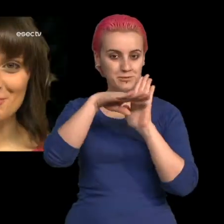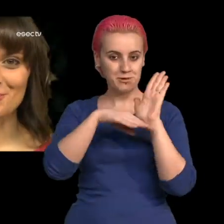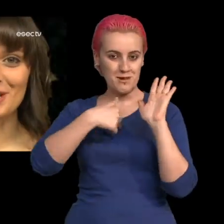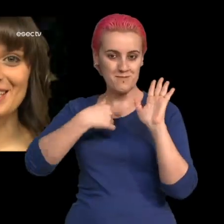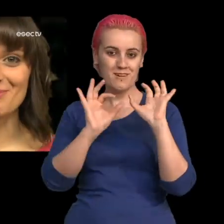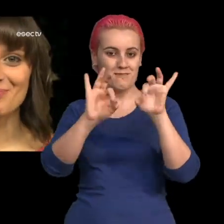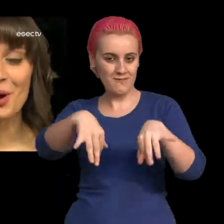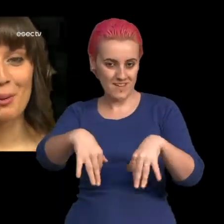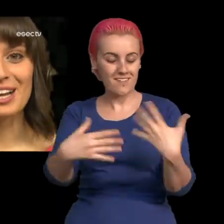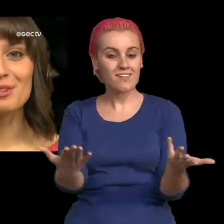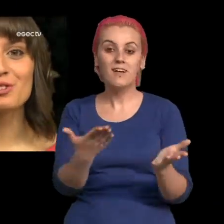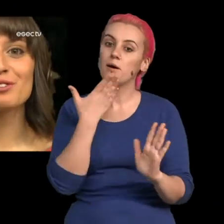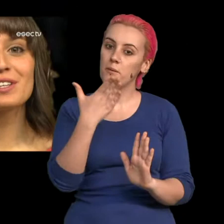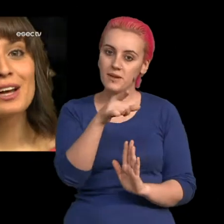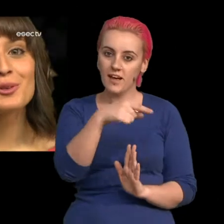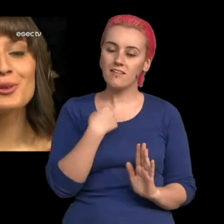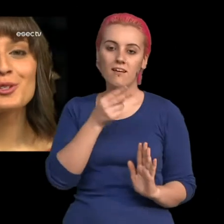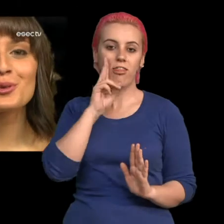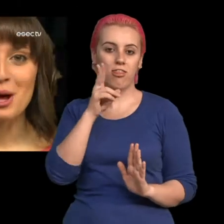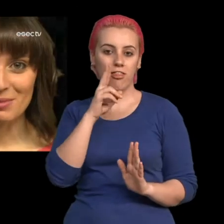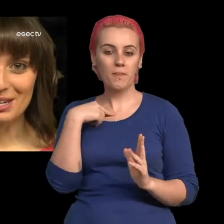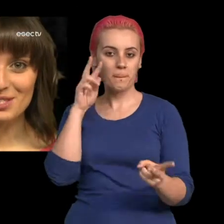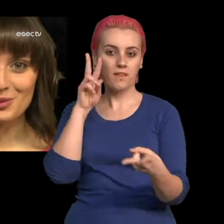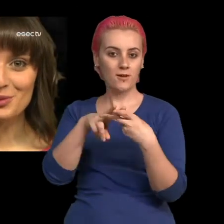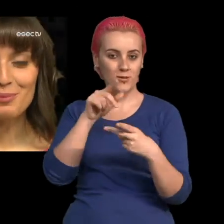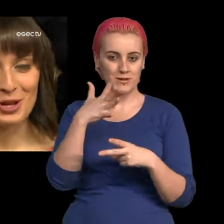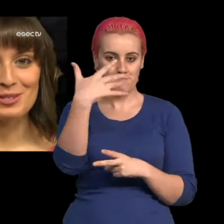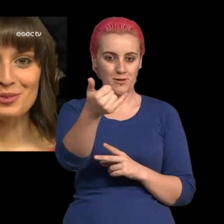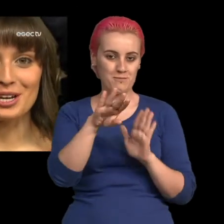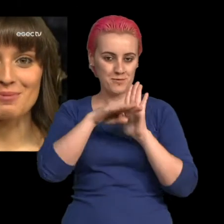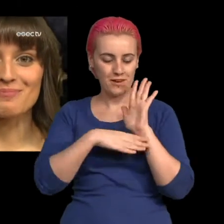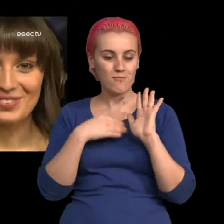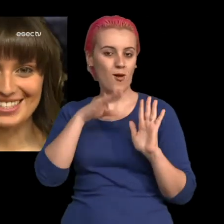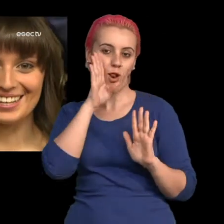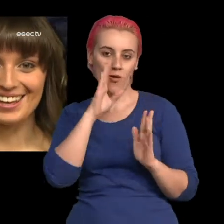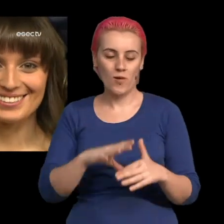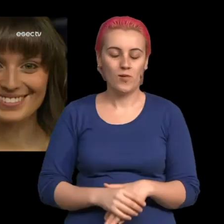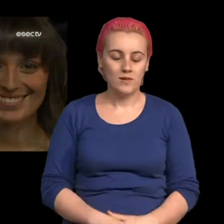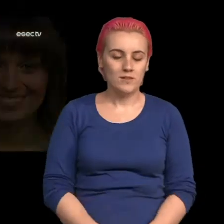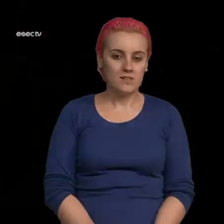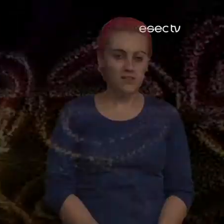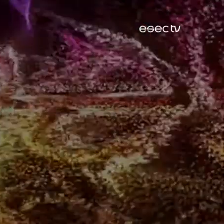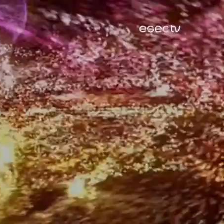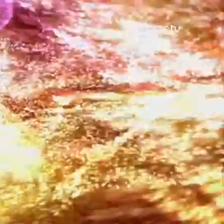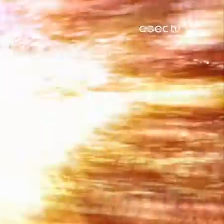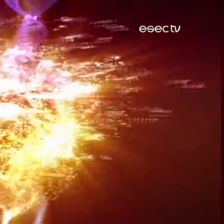Hoje ficamos por aqui. Obrigada por ter ficado connosco. Marcamos encontro no próximo programa. Até lá!